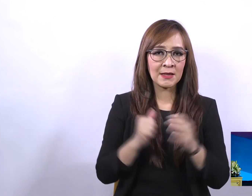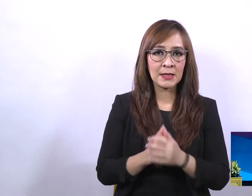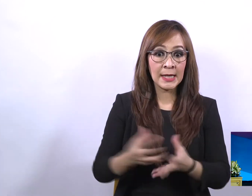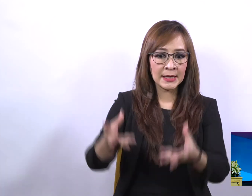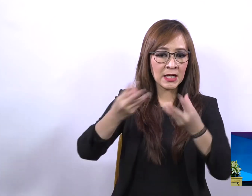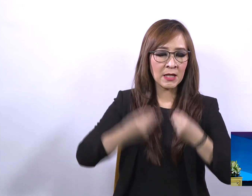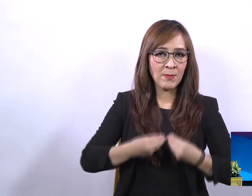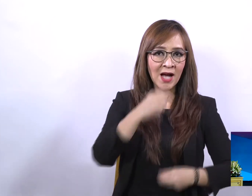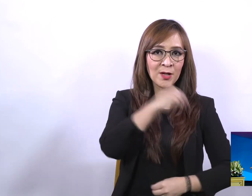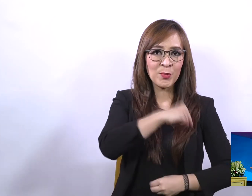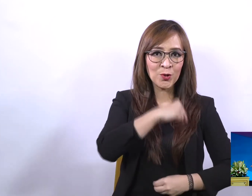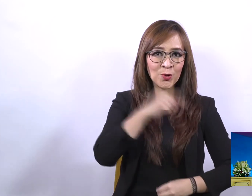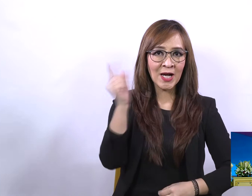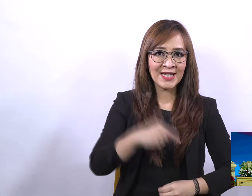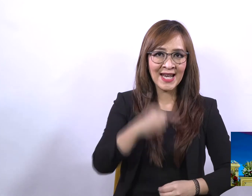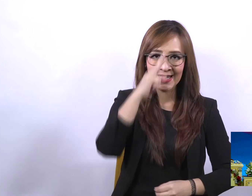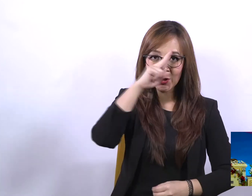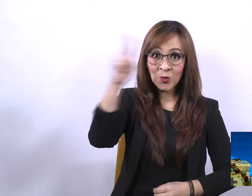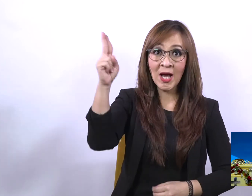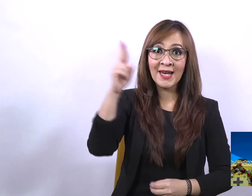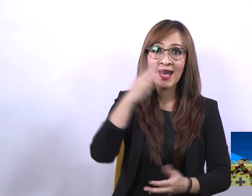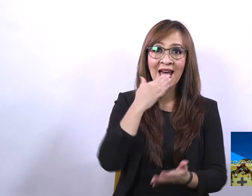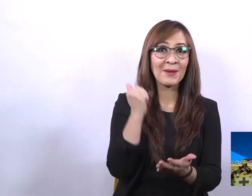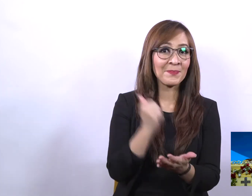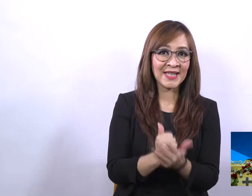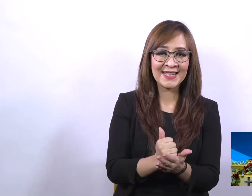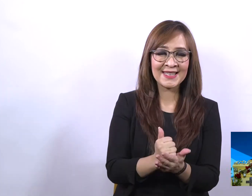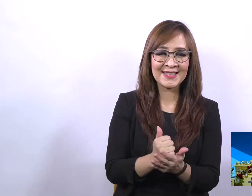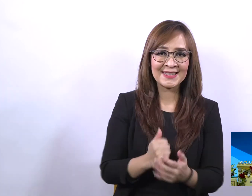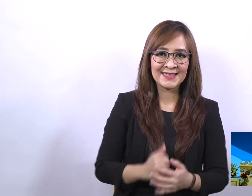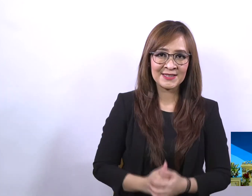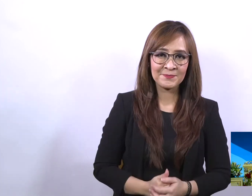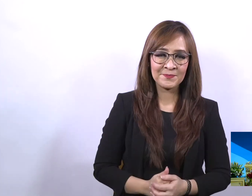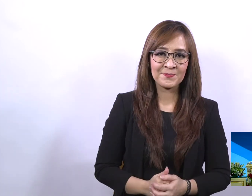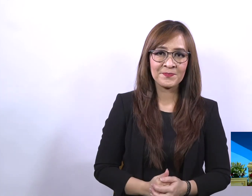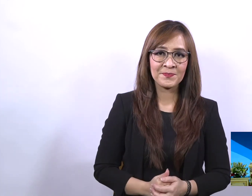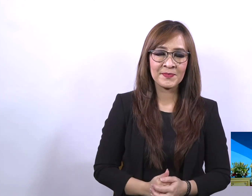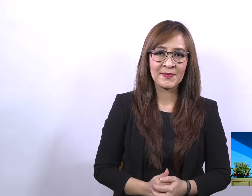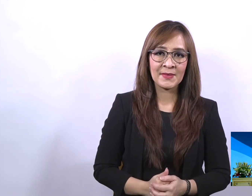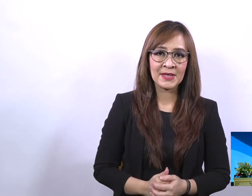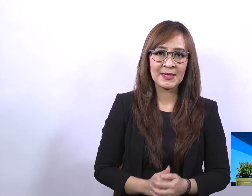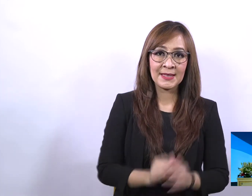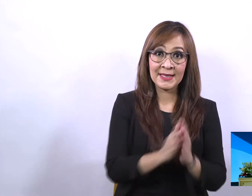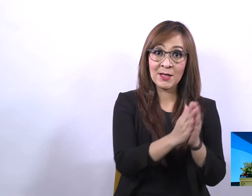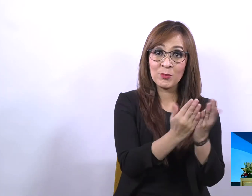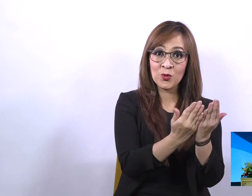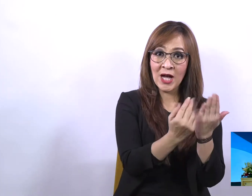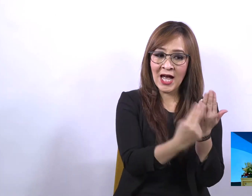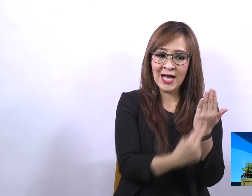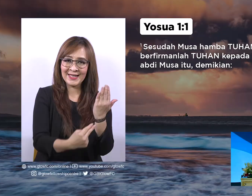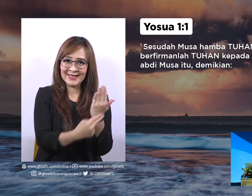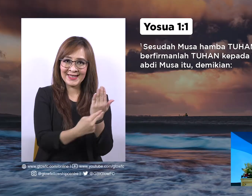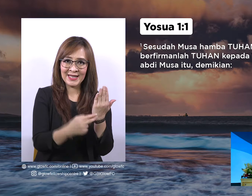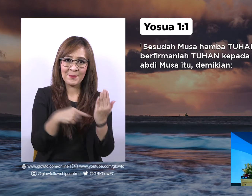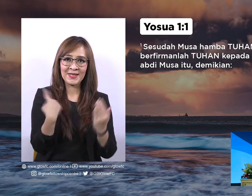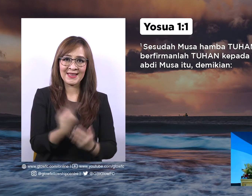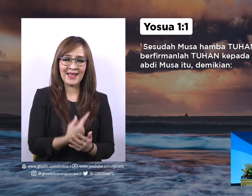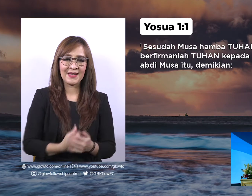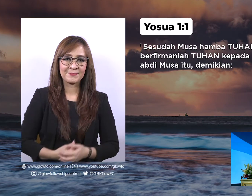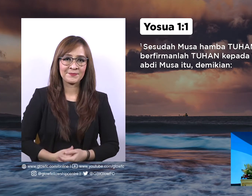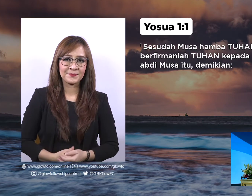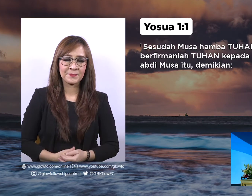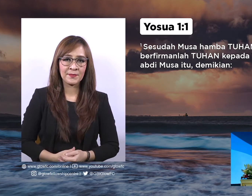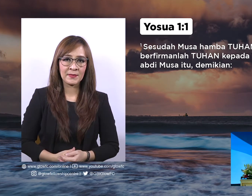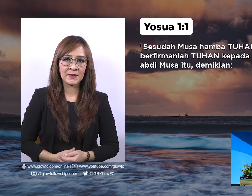keberuntungan Tuhan saja katakan Amin ihhh nah ini kita mau buka-buka kita bisa sama-sama